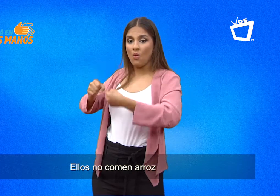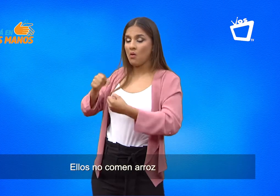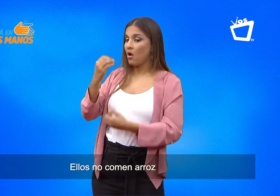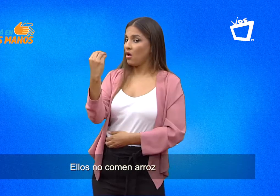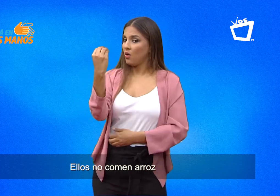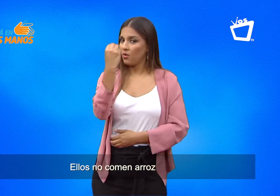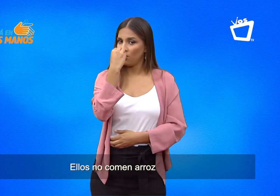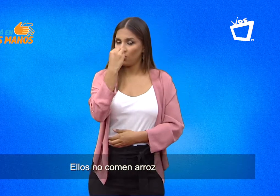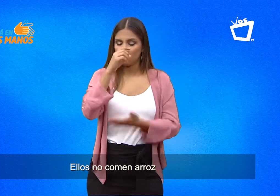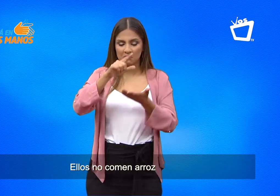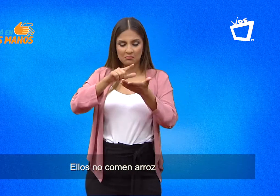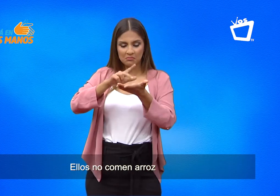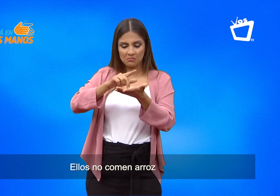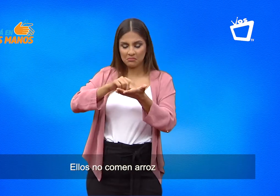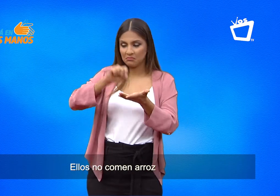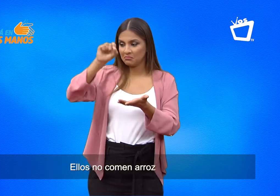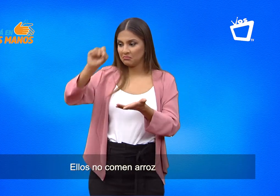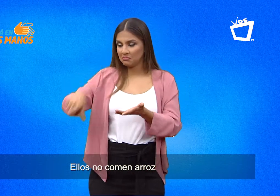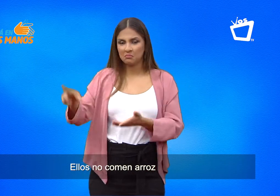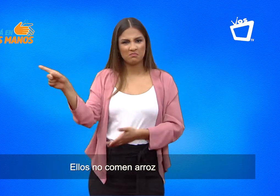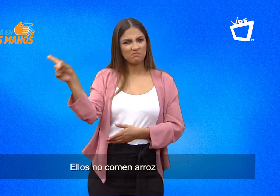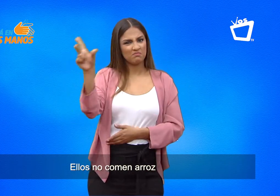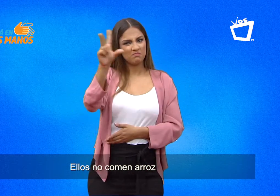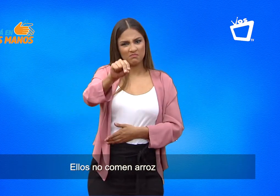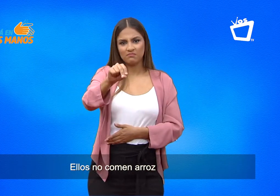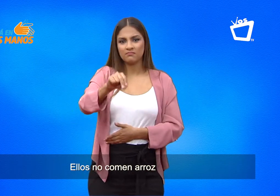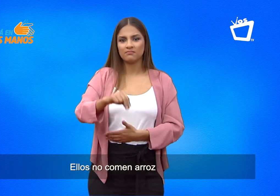Ellos no comen arroz.